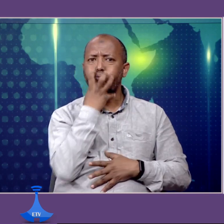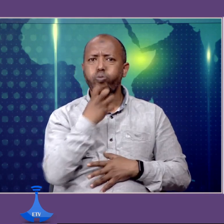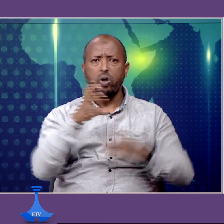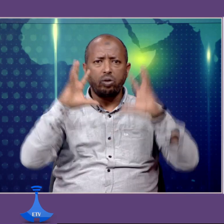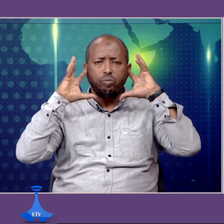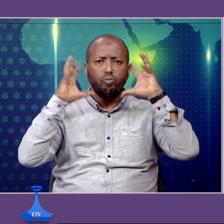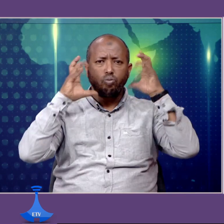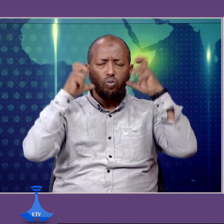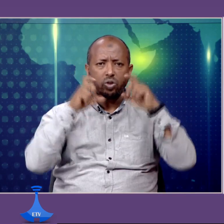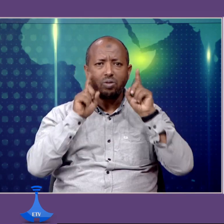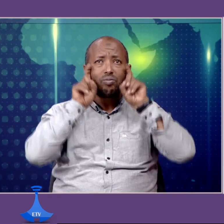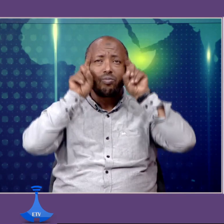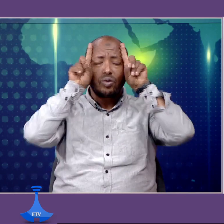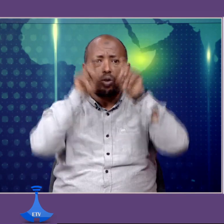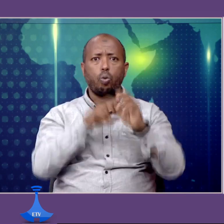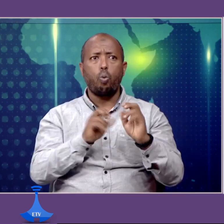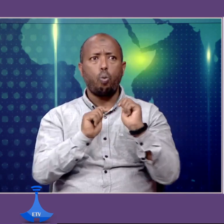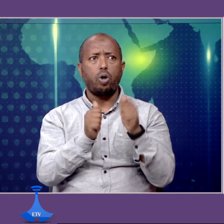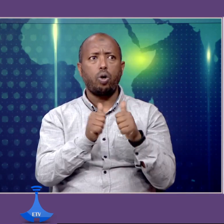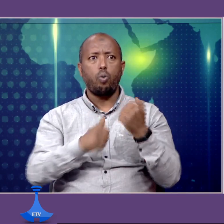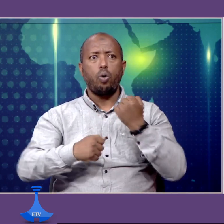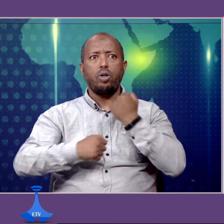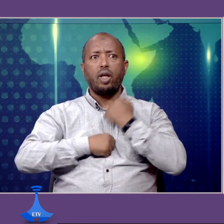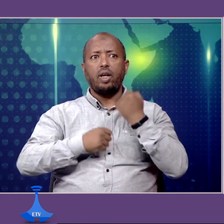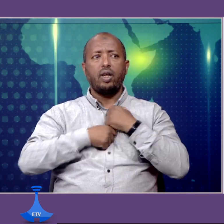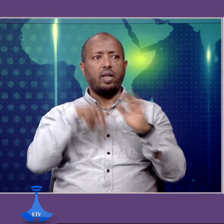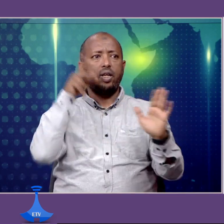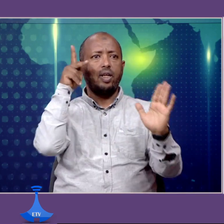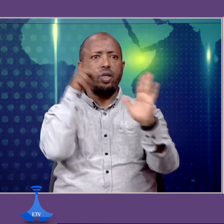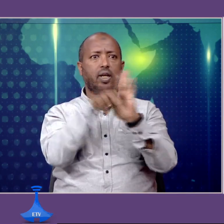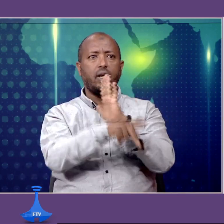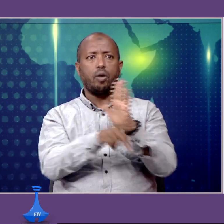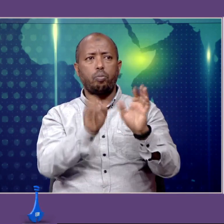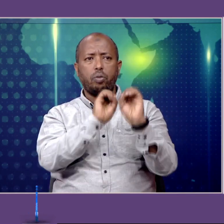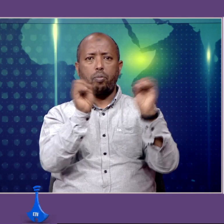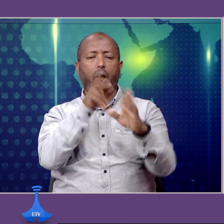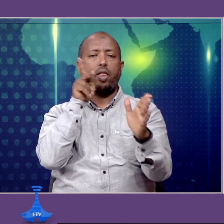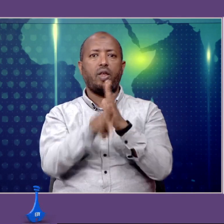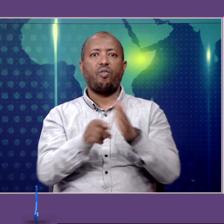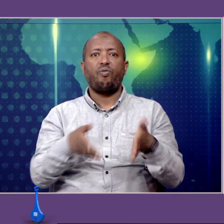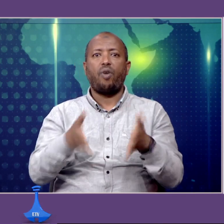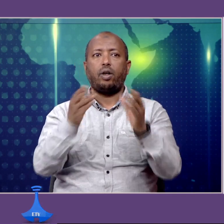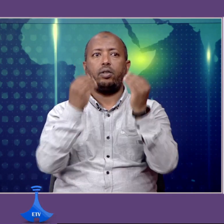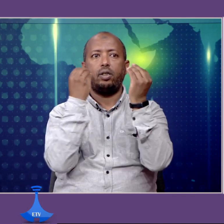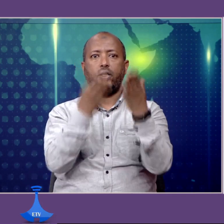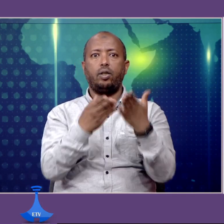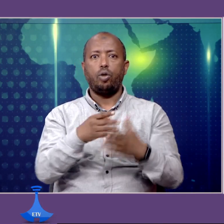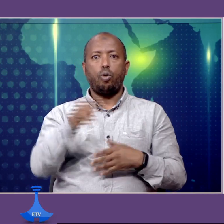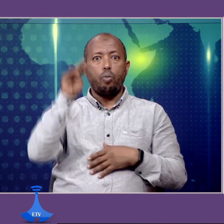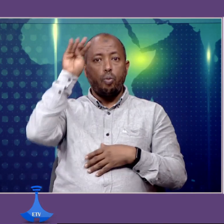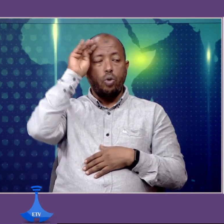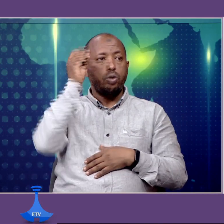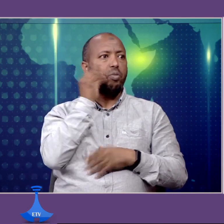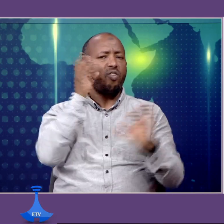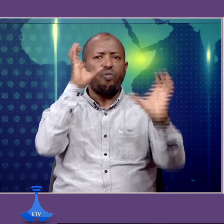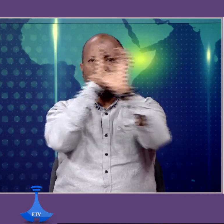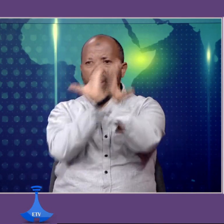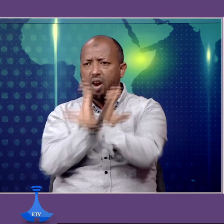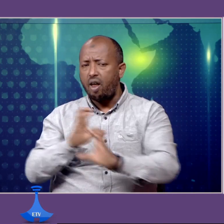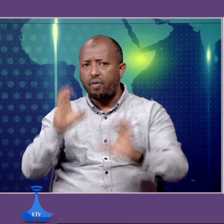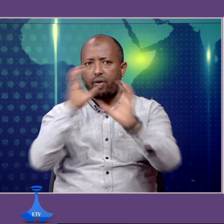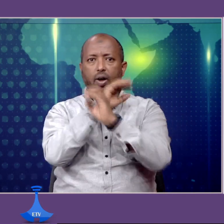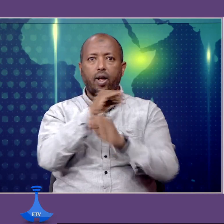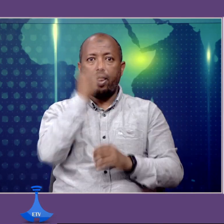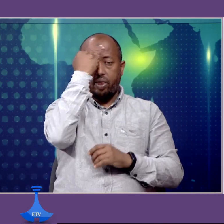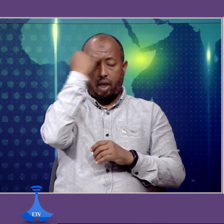ወዲያው ወታደሮቻቸው ማንንም እንዲገድሉ ነጻ ፍቃድ ተሰጣቸው። የሞገስን ቤት ፍለጋ ሲሄዱ የጣሊያን